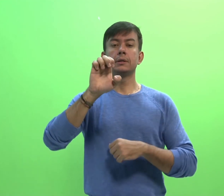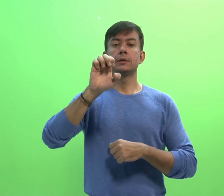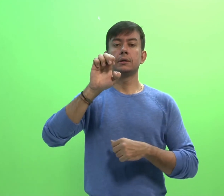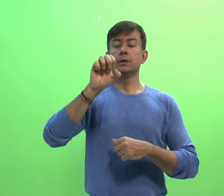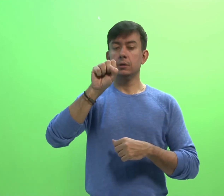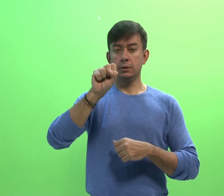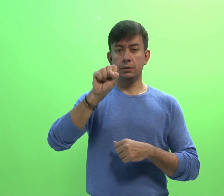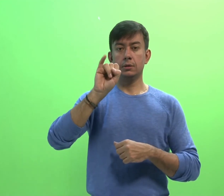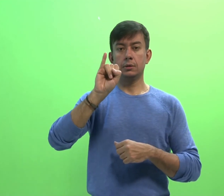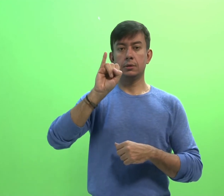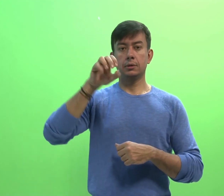simétricas.